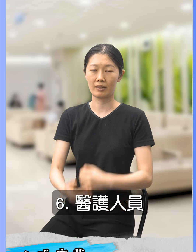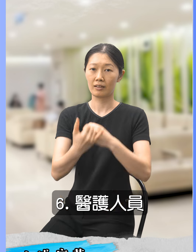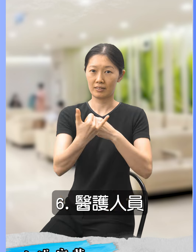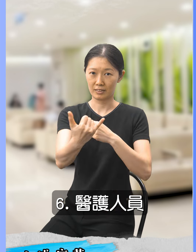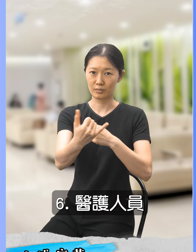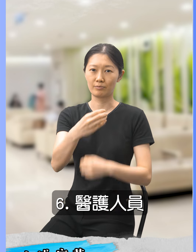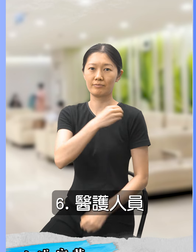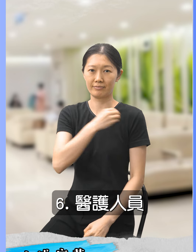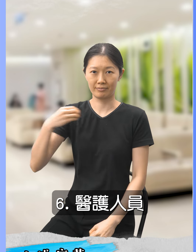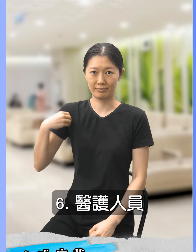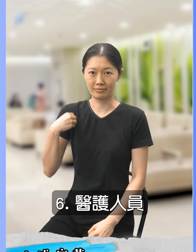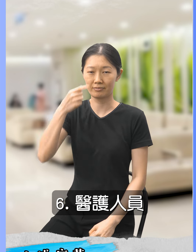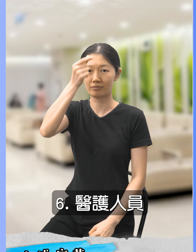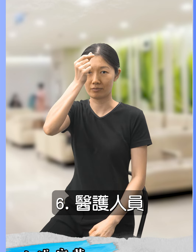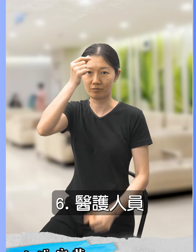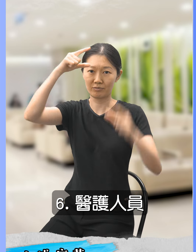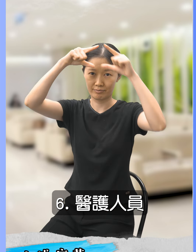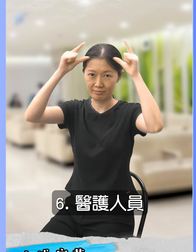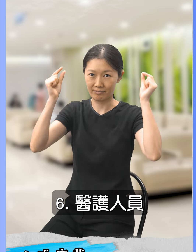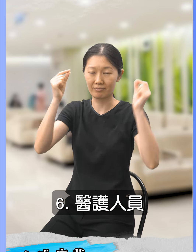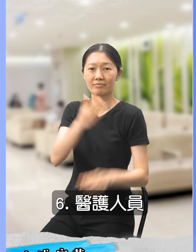第六，醫護人員。